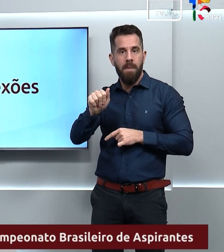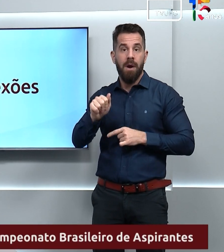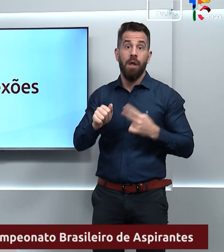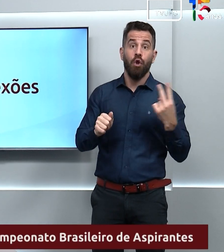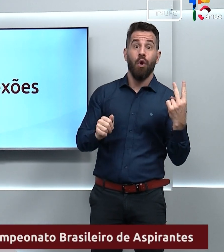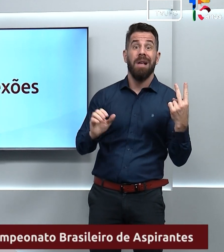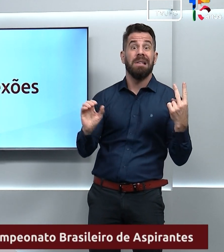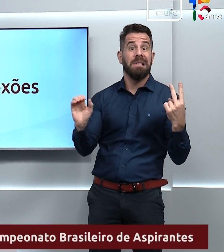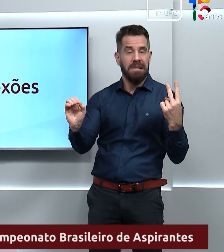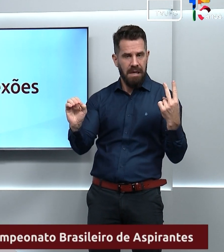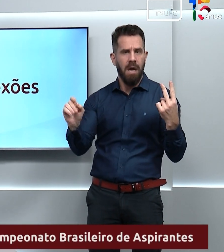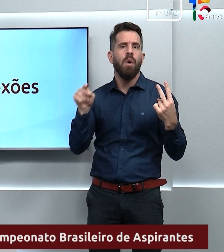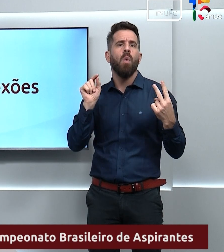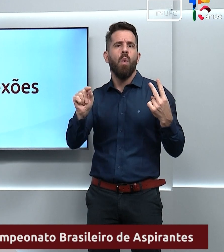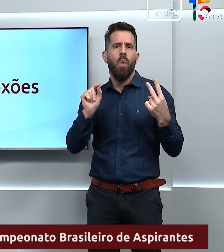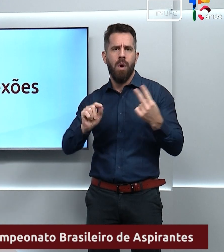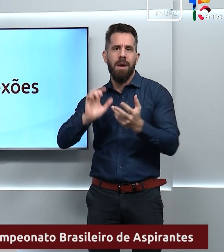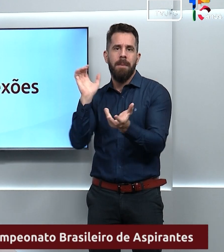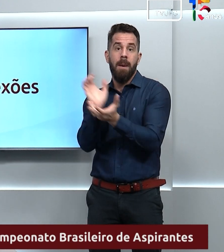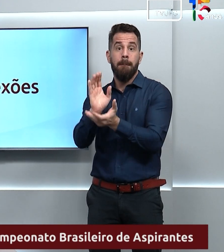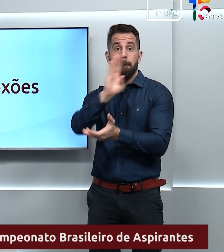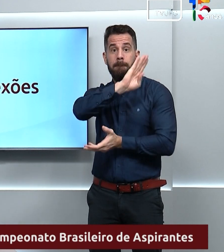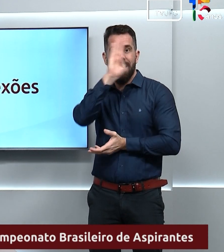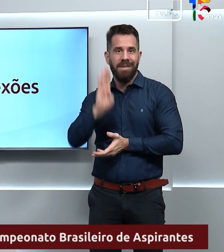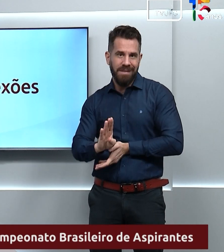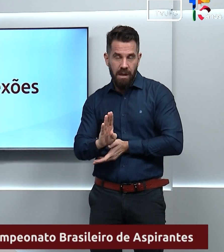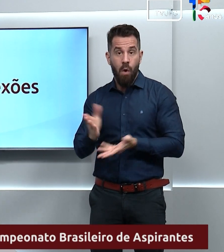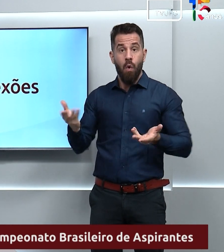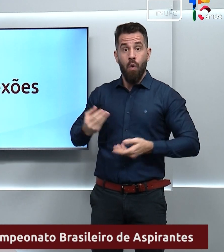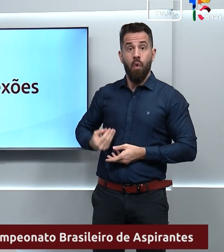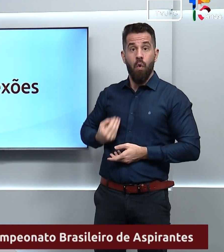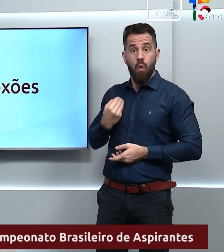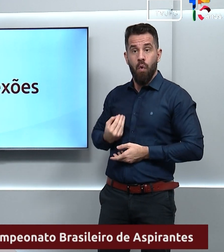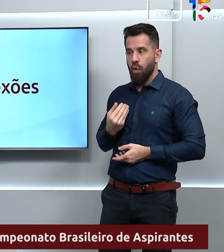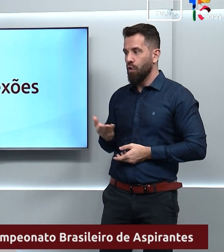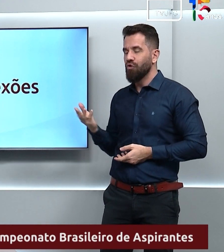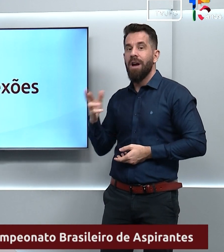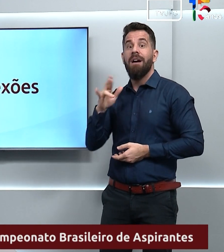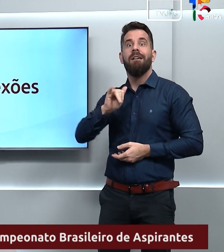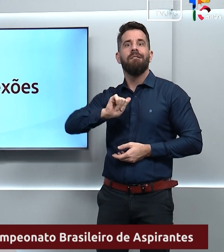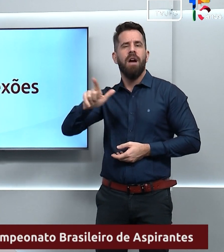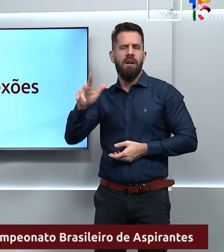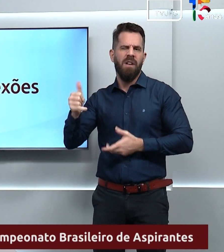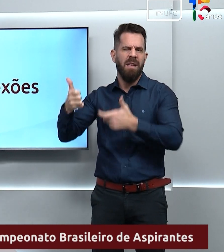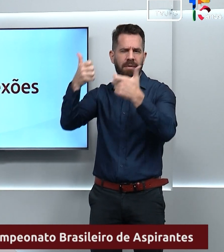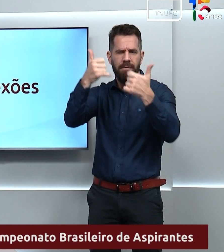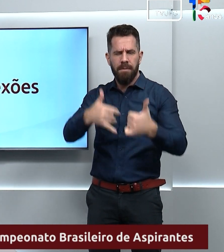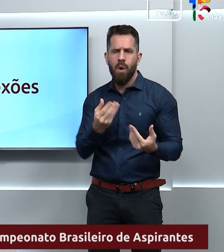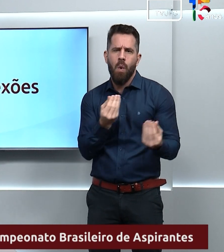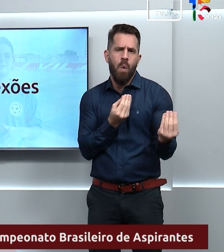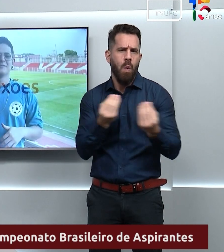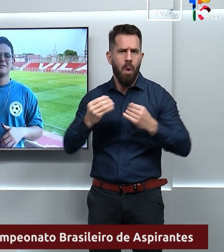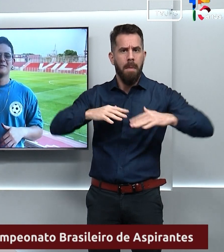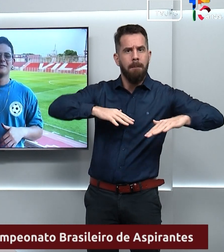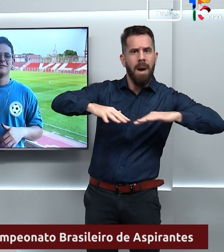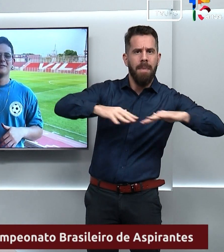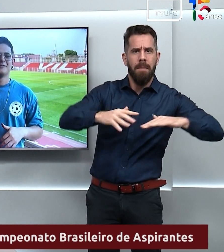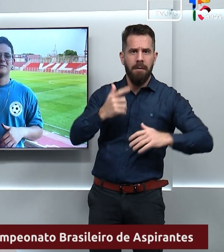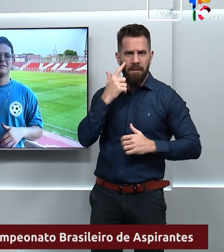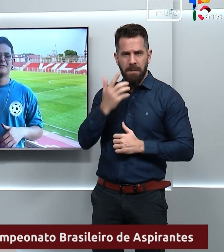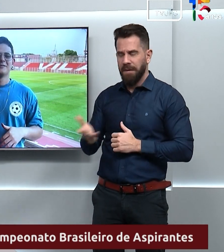Campeonato Brasileiro de Aspirantes. Hoje, o estudante de jornalismo Rafael Teixeira traz detalhes desse jogo. Olha